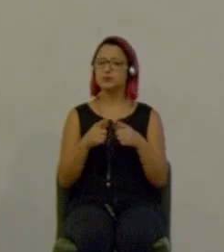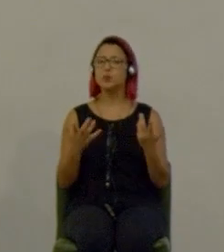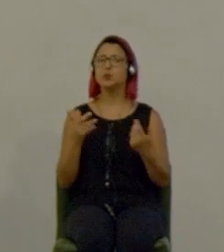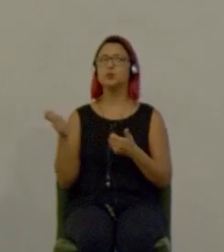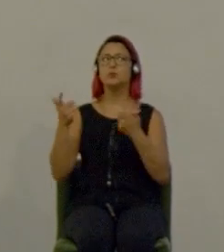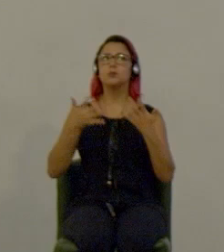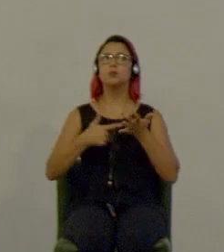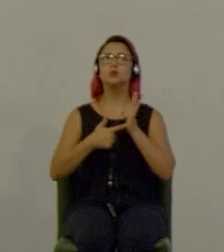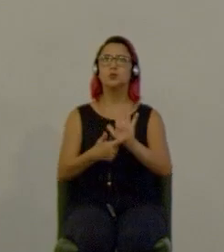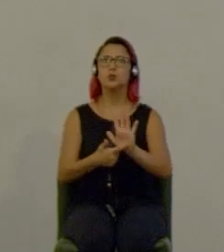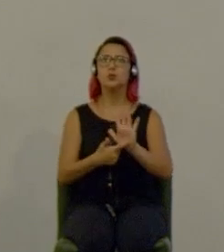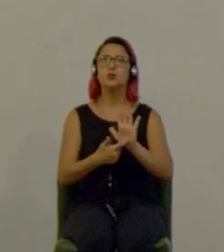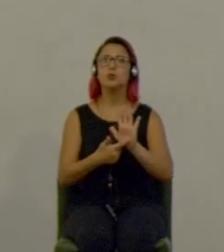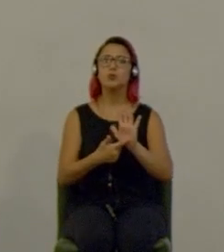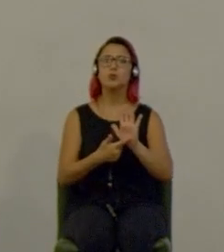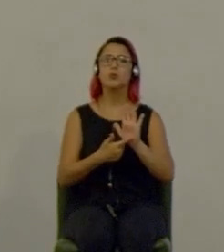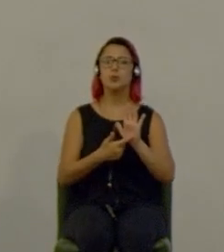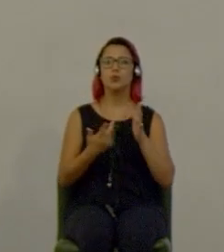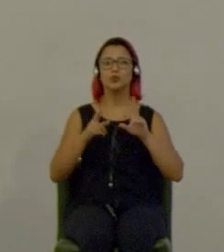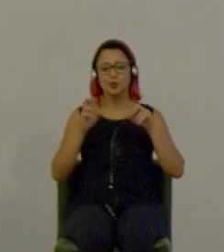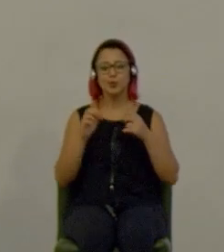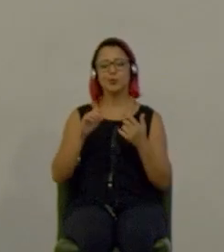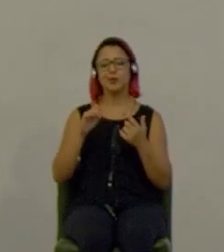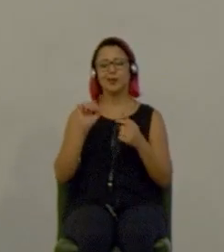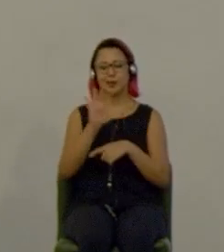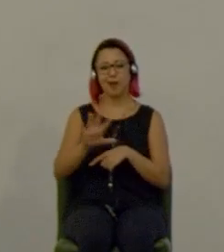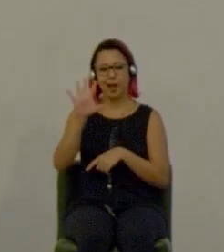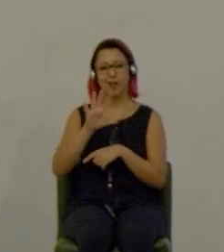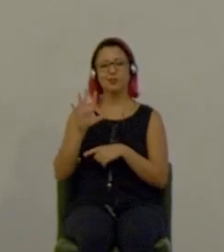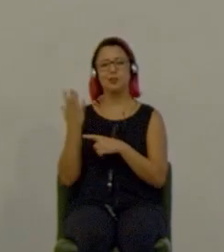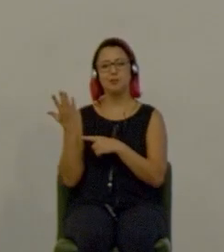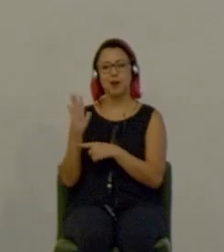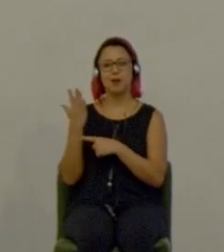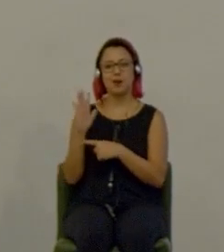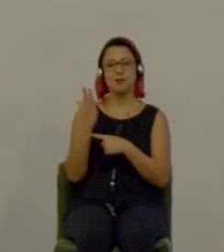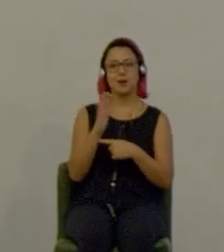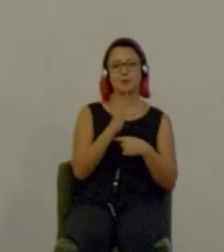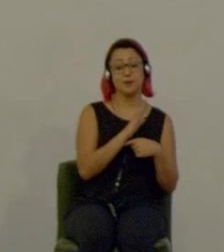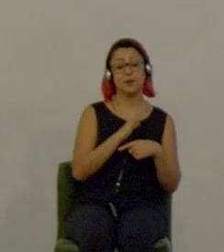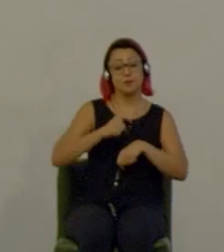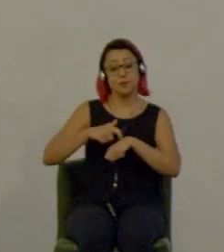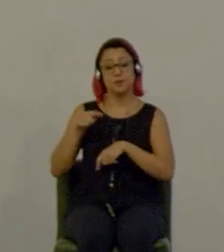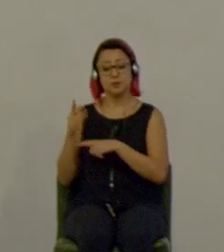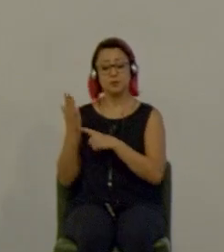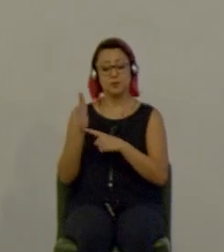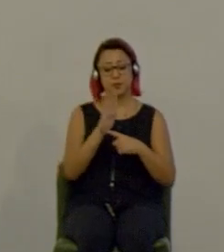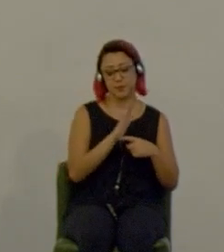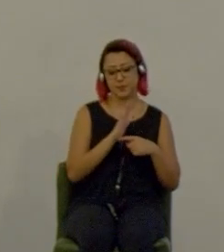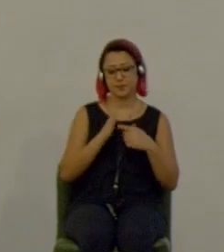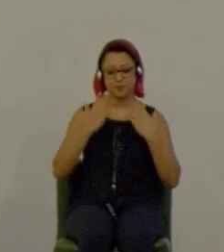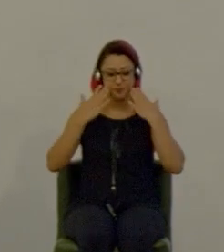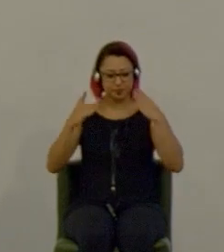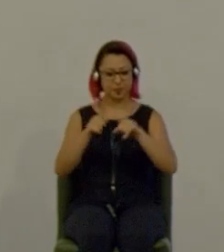ces images? Comment ils s'en saisissent? Est-ce que ça change quelque chose dans les débats publics au Brésil